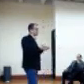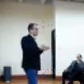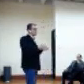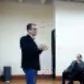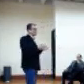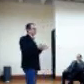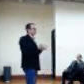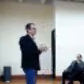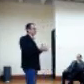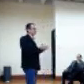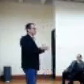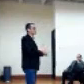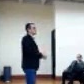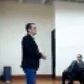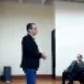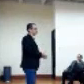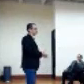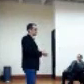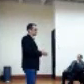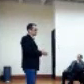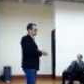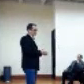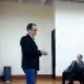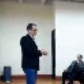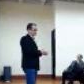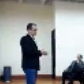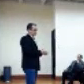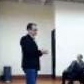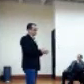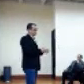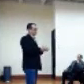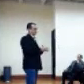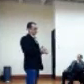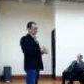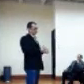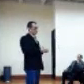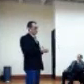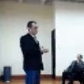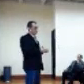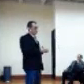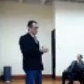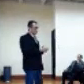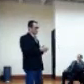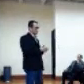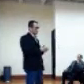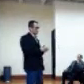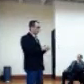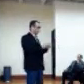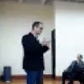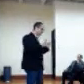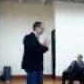esos resultados, ¿verdad? Claro, como investigador tengo una responsabilidad y tengo cierta confianza